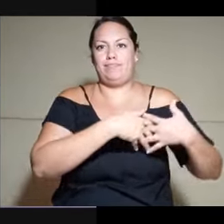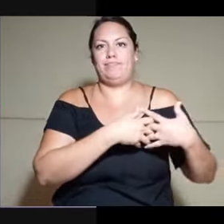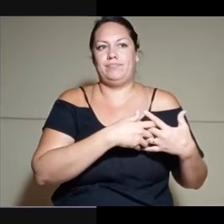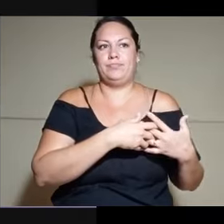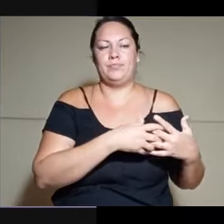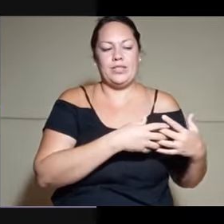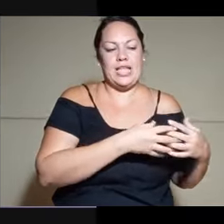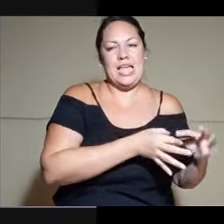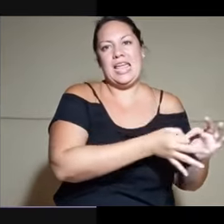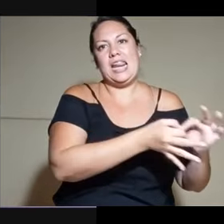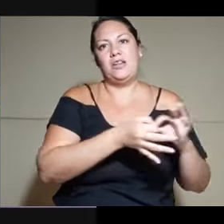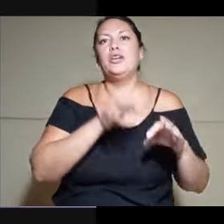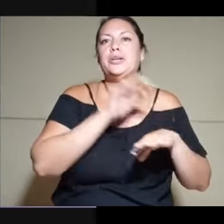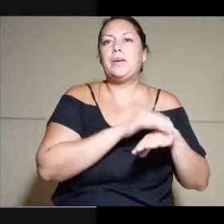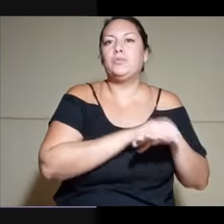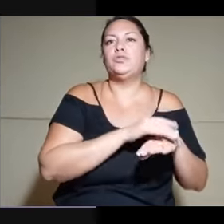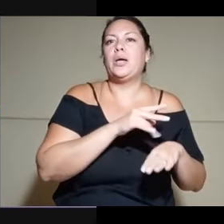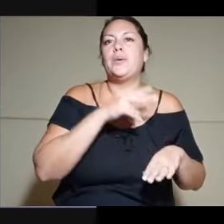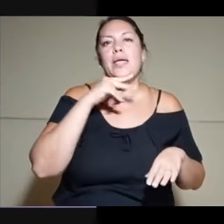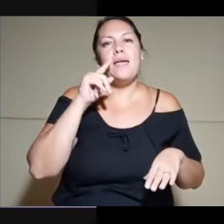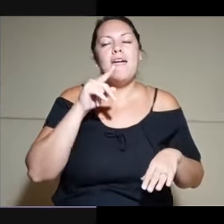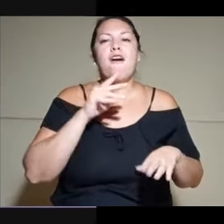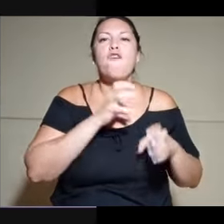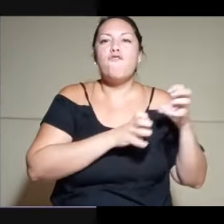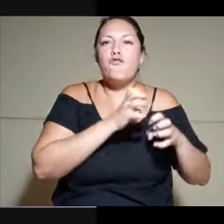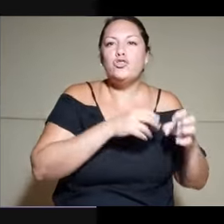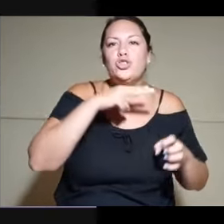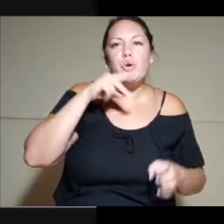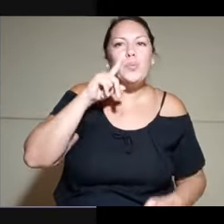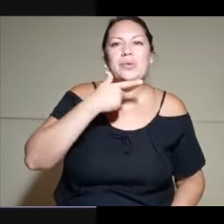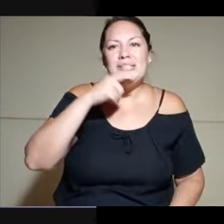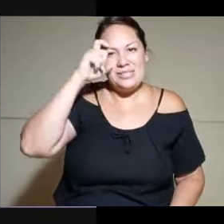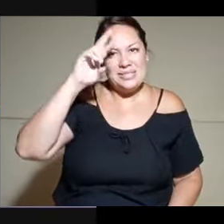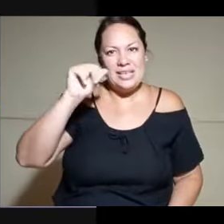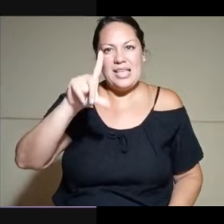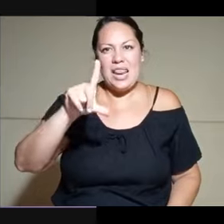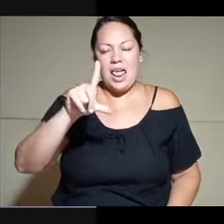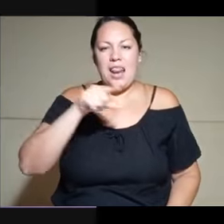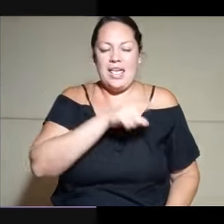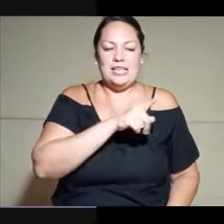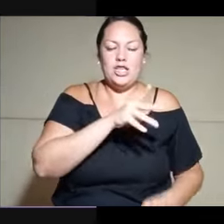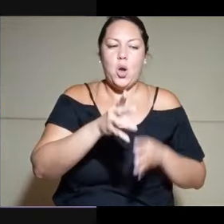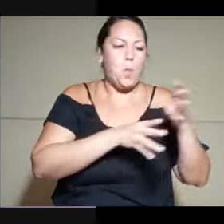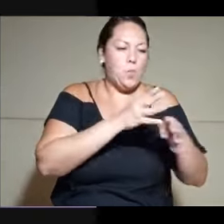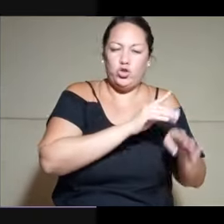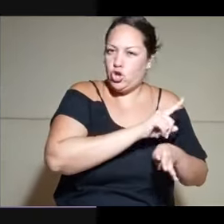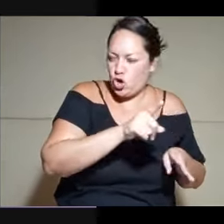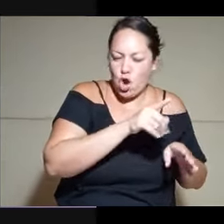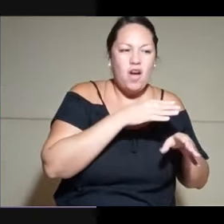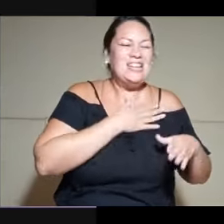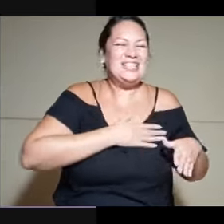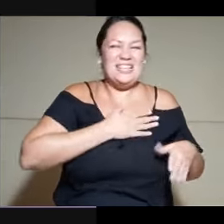esófago. Entonces va a inervar todas estas vísceras para las funciones viscerales. Por